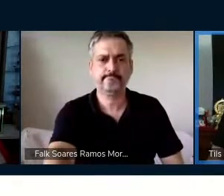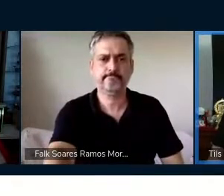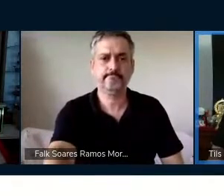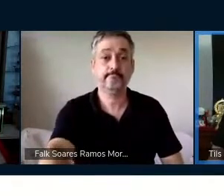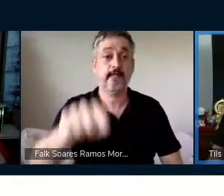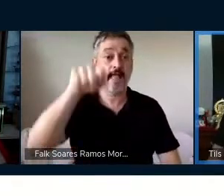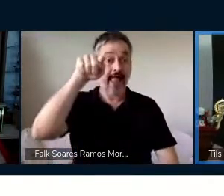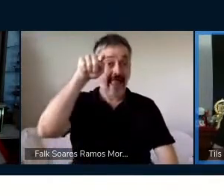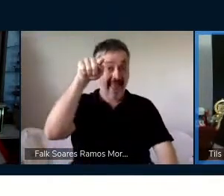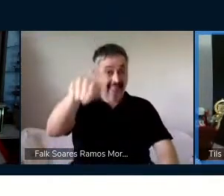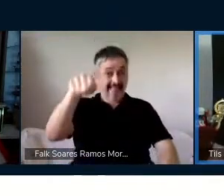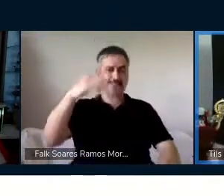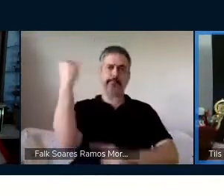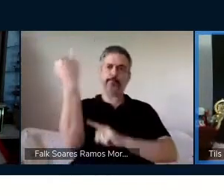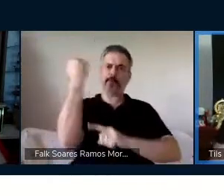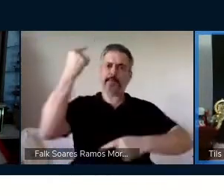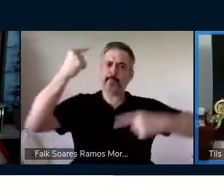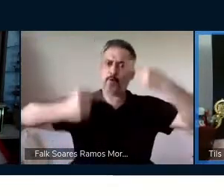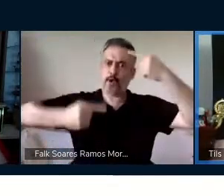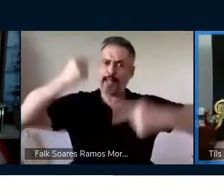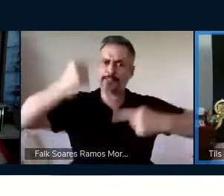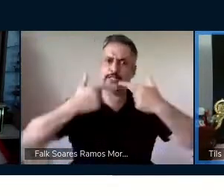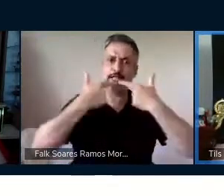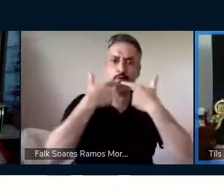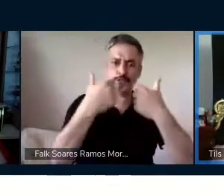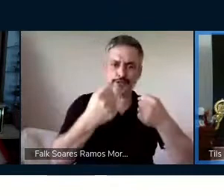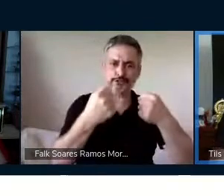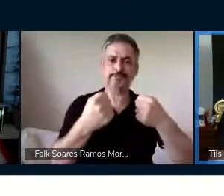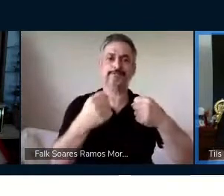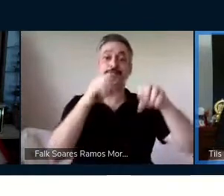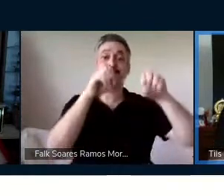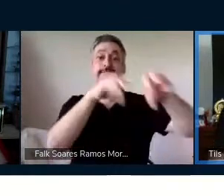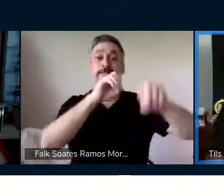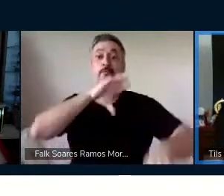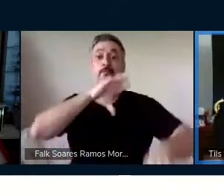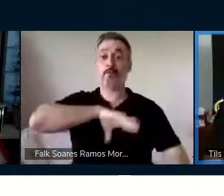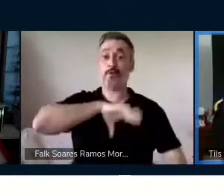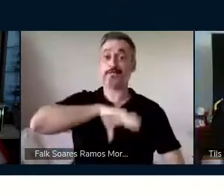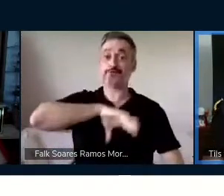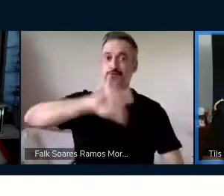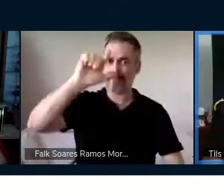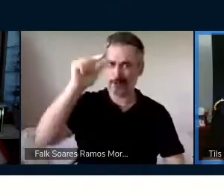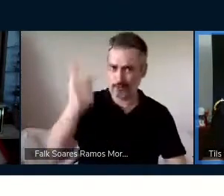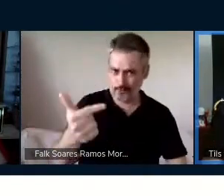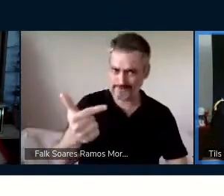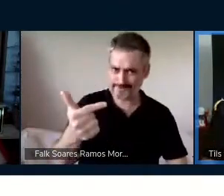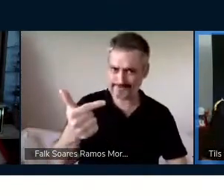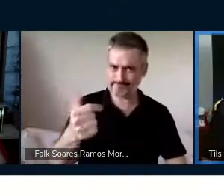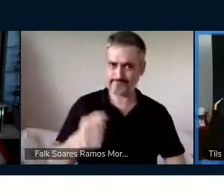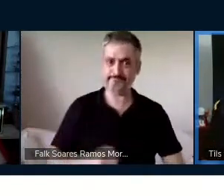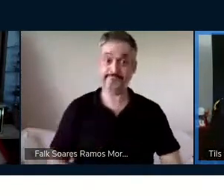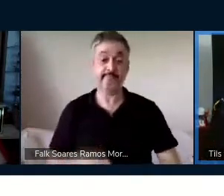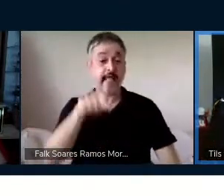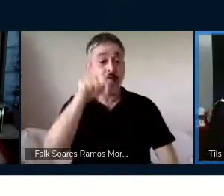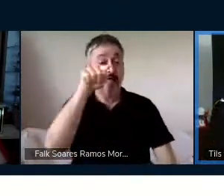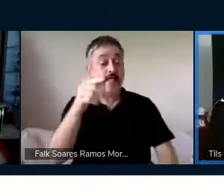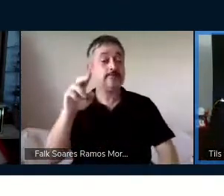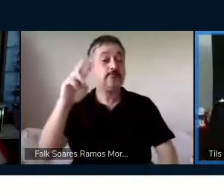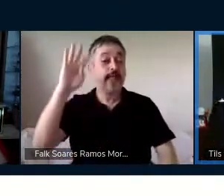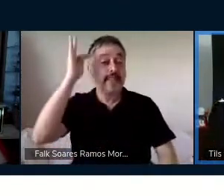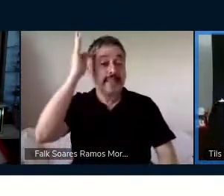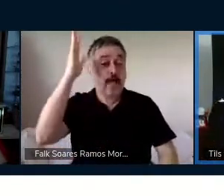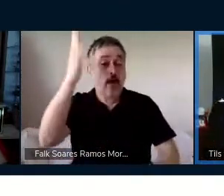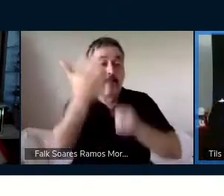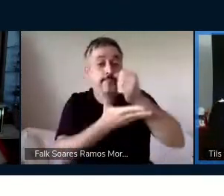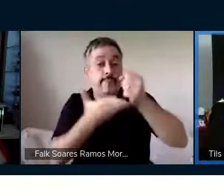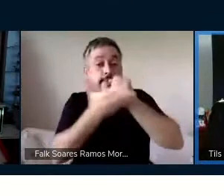escola bilíngue com as metodologias de verdade aplicadas para possibilitarem esse ensino efetivo do português